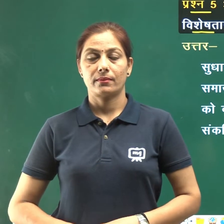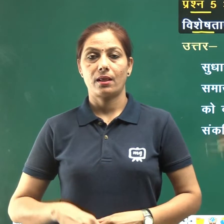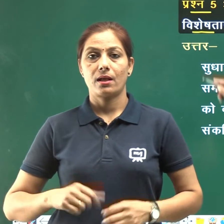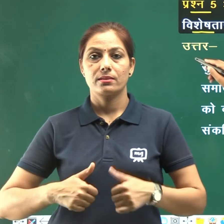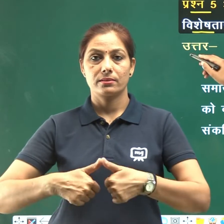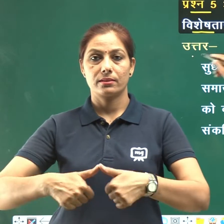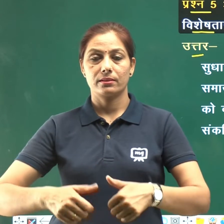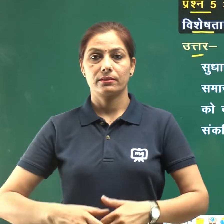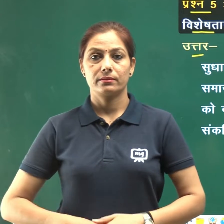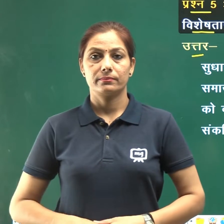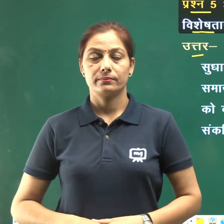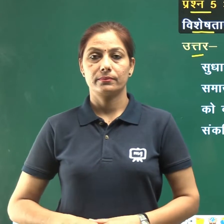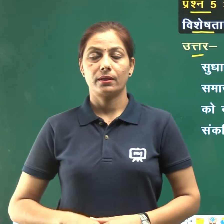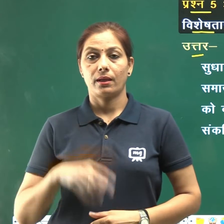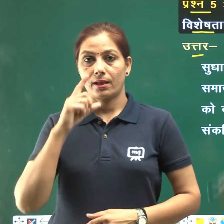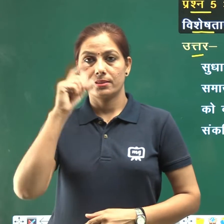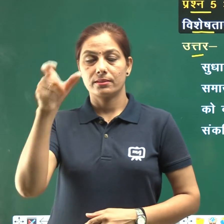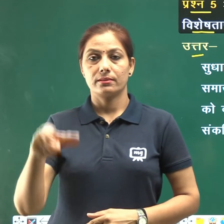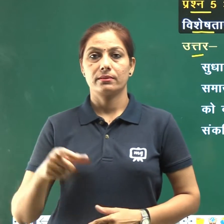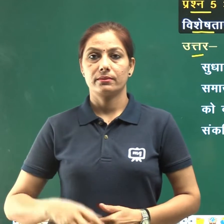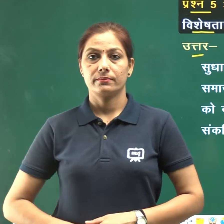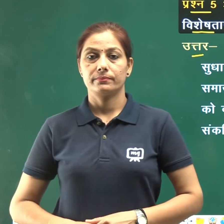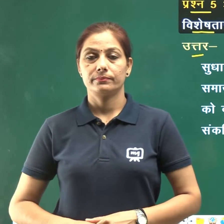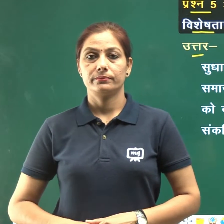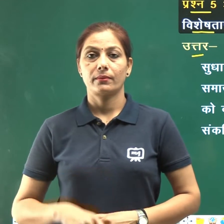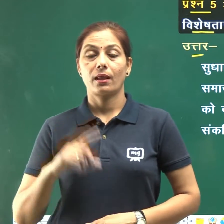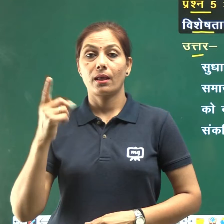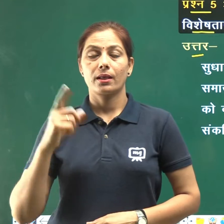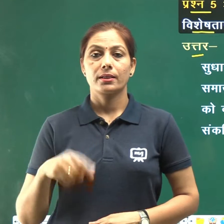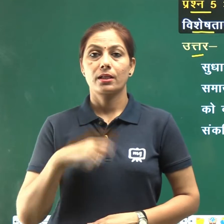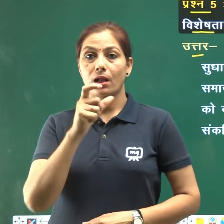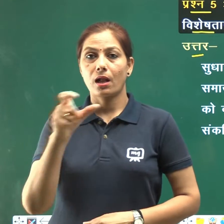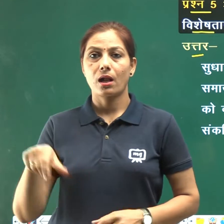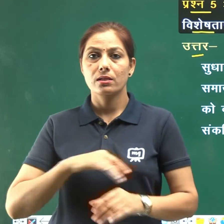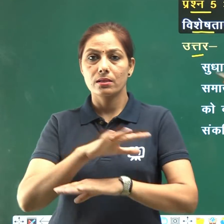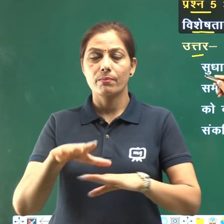उत्तर है रजनी एक समाज सुधारक